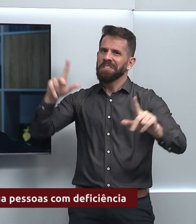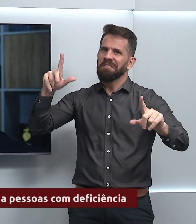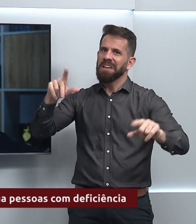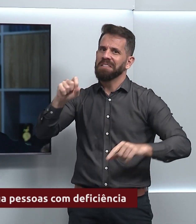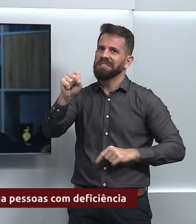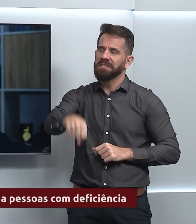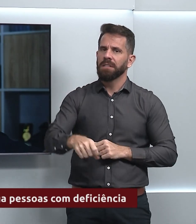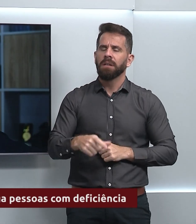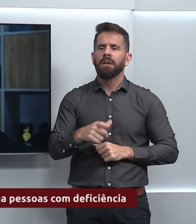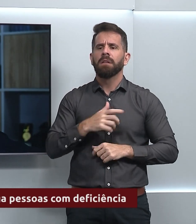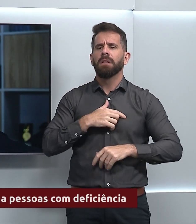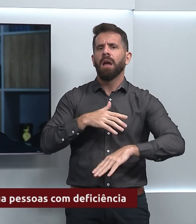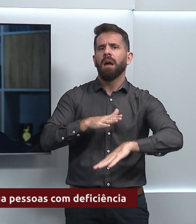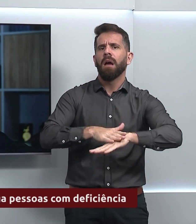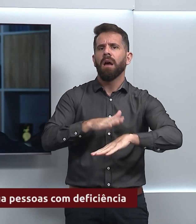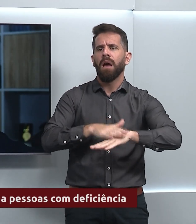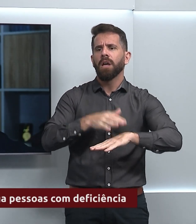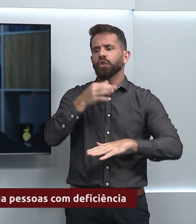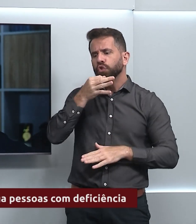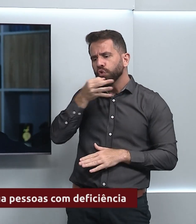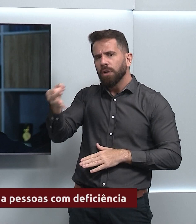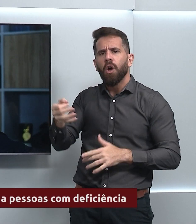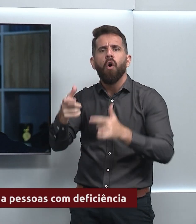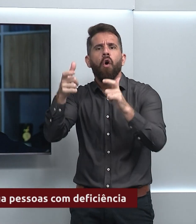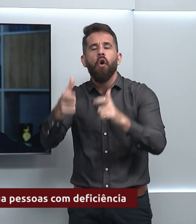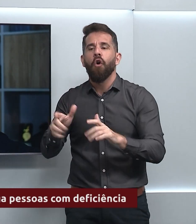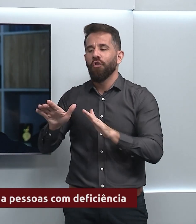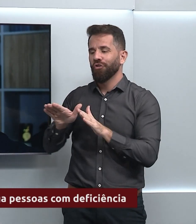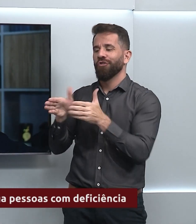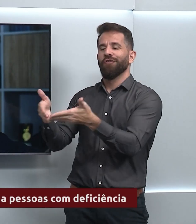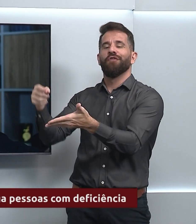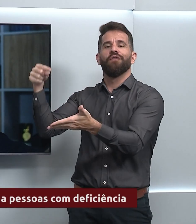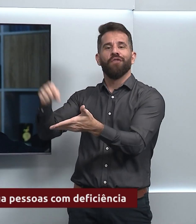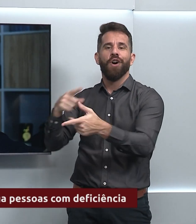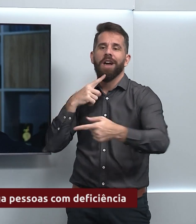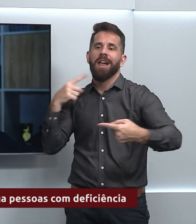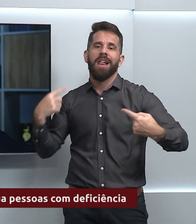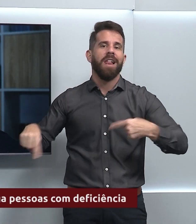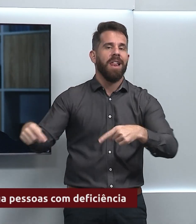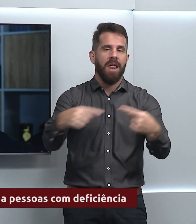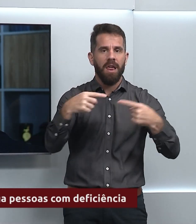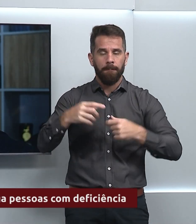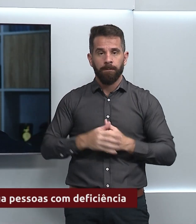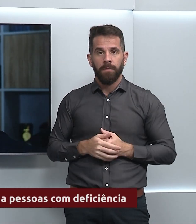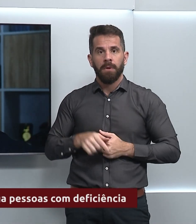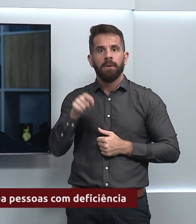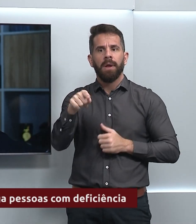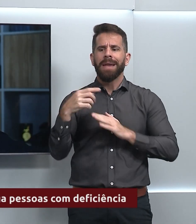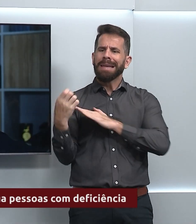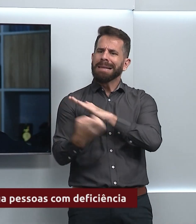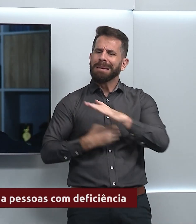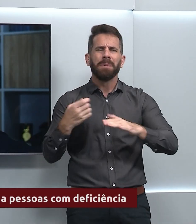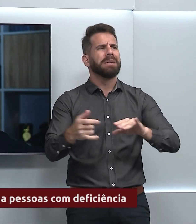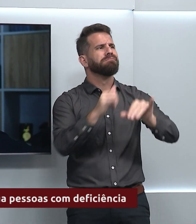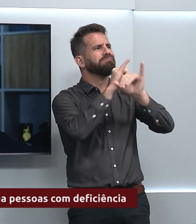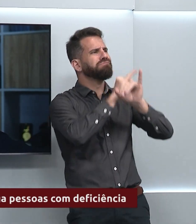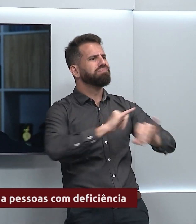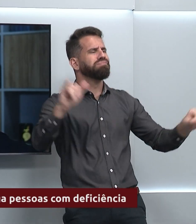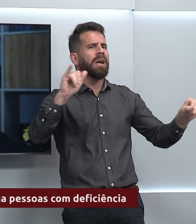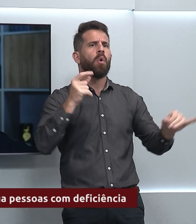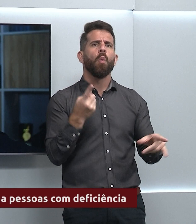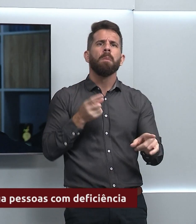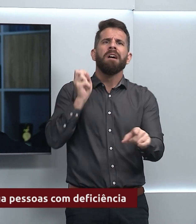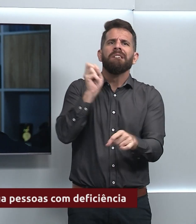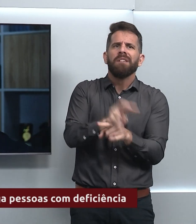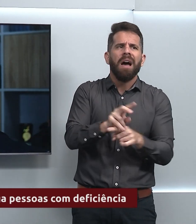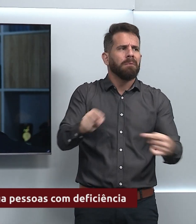de uma sugestão do fórum, onde a empresa, ao invés de divulgar uma vaga específica para a pessoa com deficiência, fazer